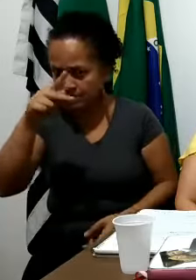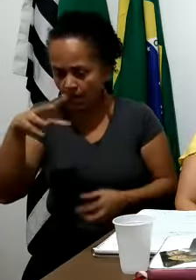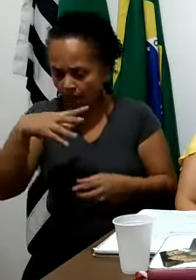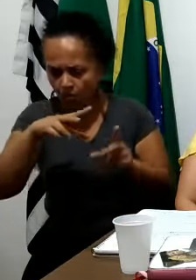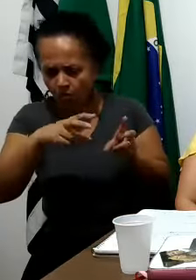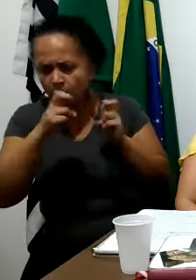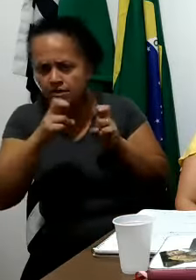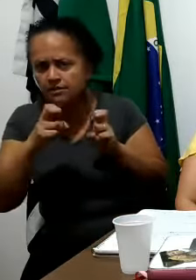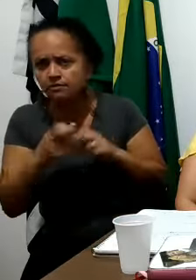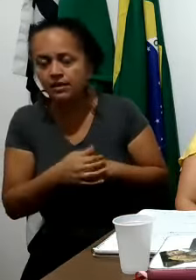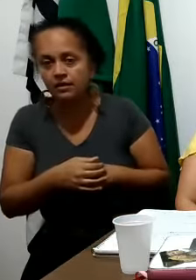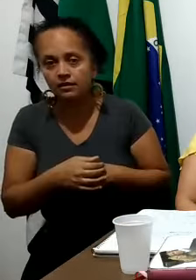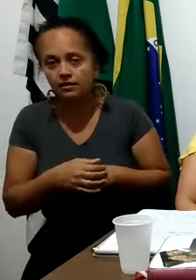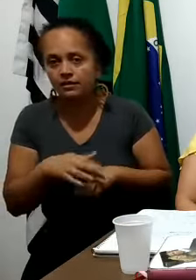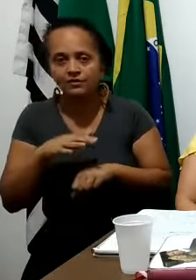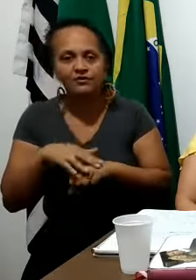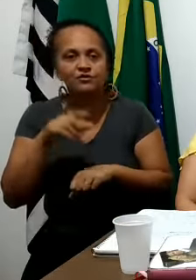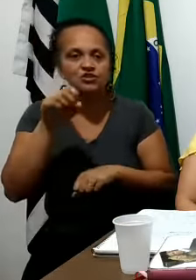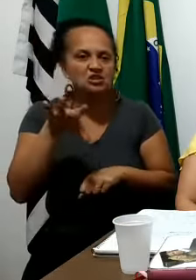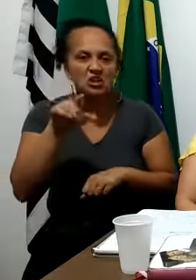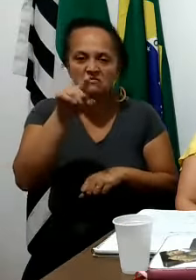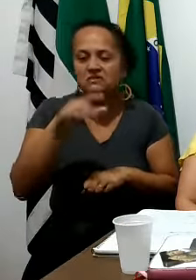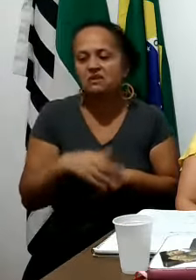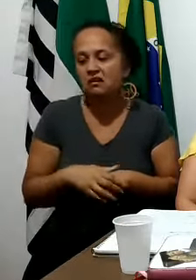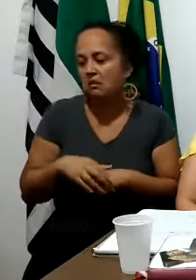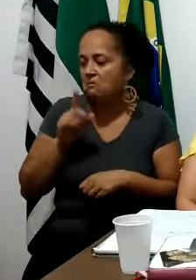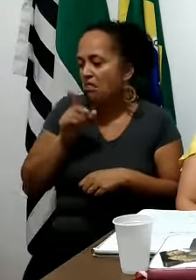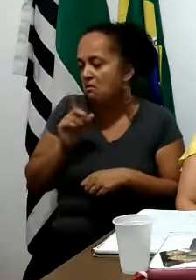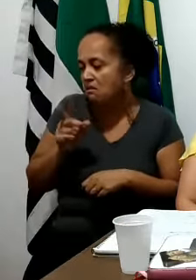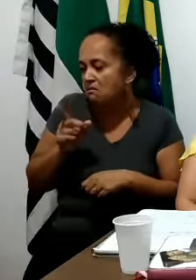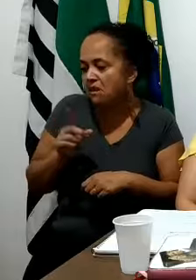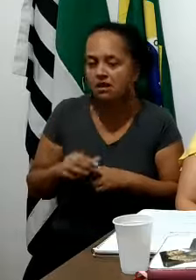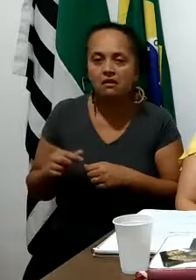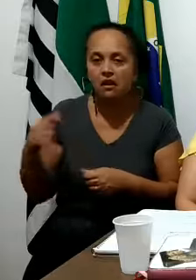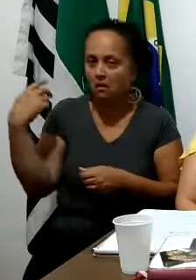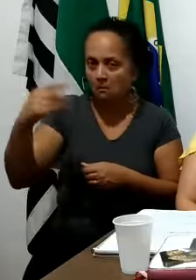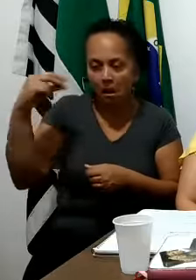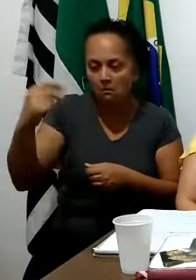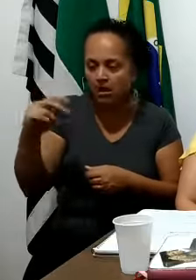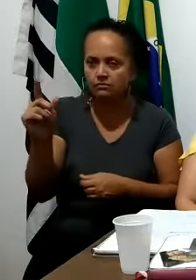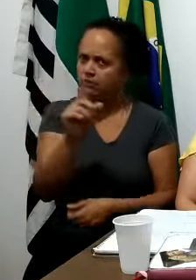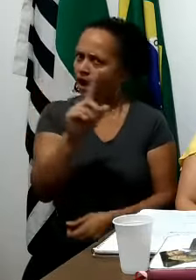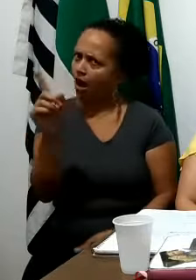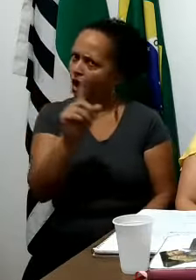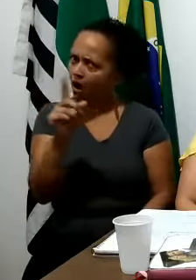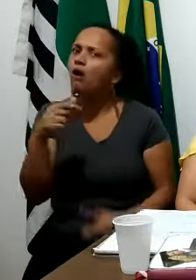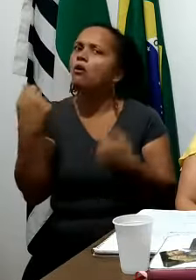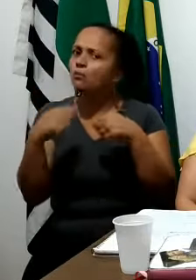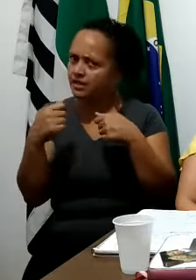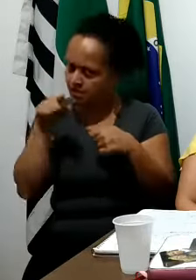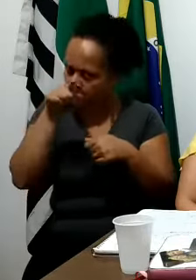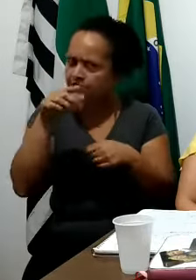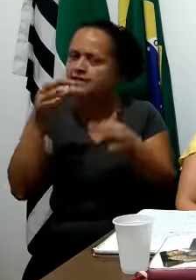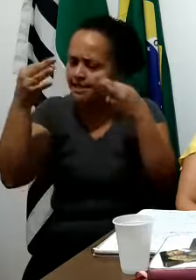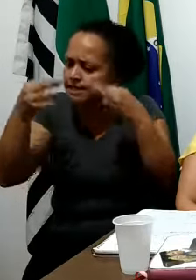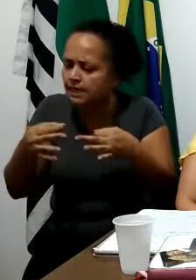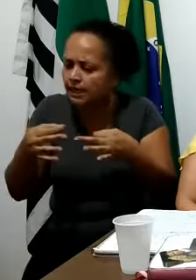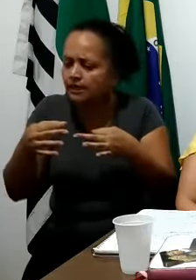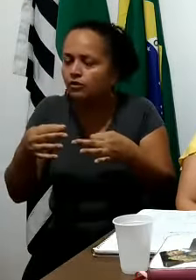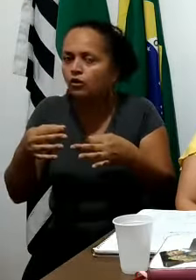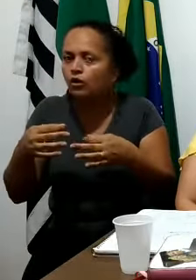que broncas e puxões de orelha, o teu filho vai olhar o que você está fazendo. Sim. Então, a operação do Espírito Santo, tratar disso, começa em